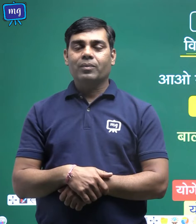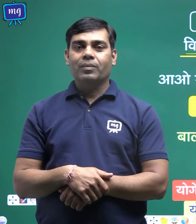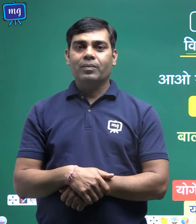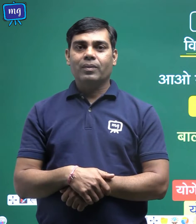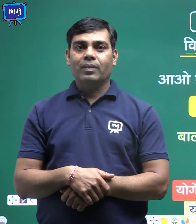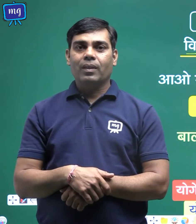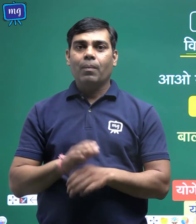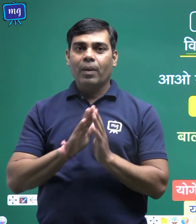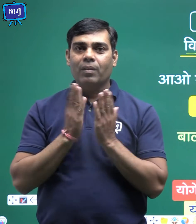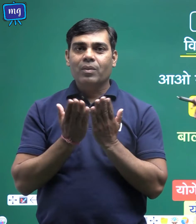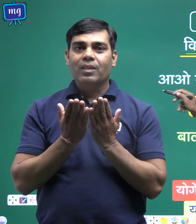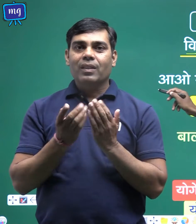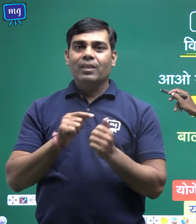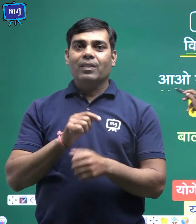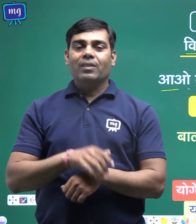पाठ्य पुस्तक से